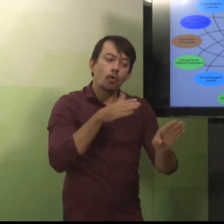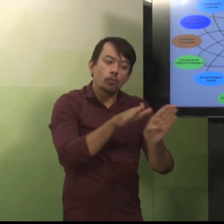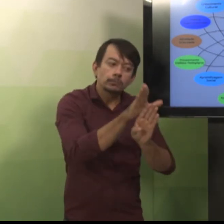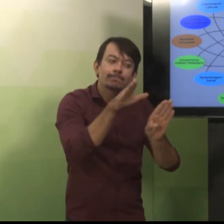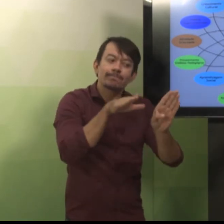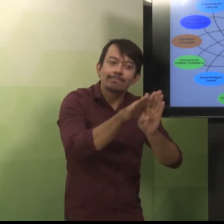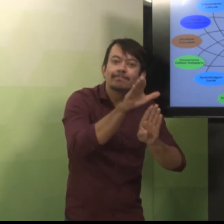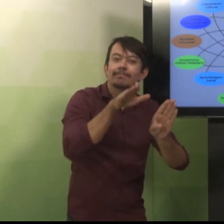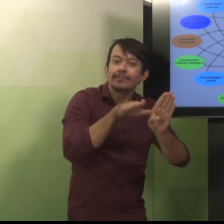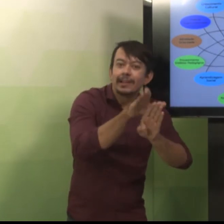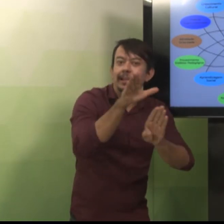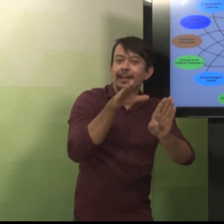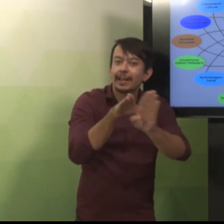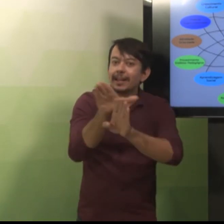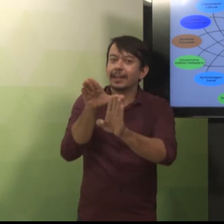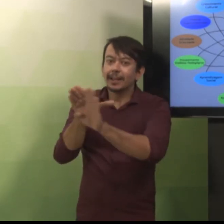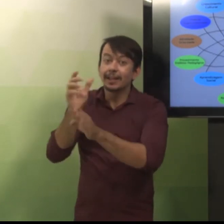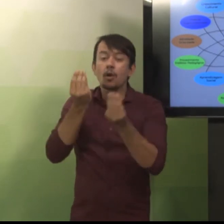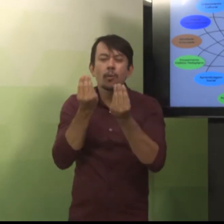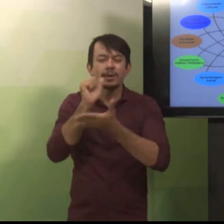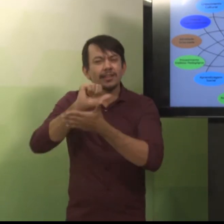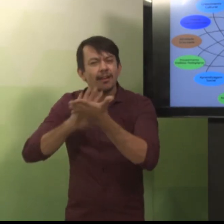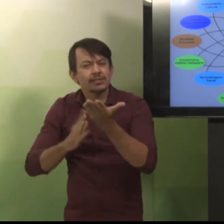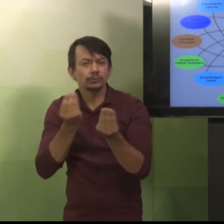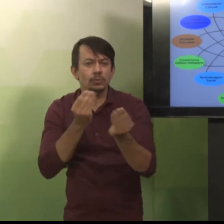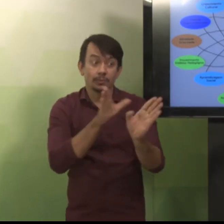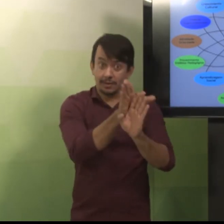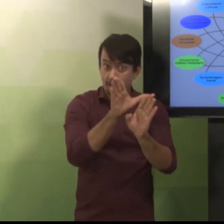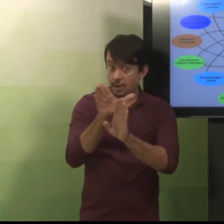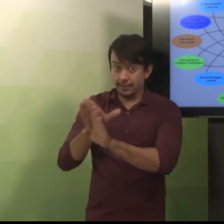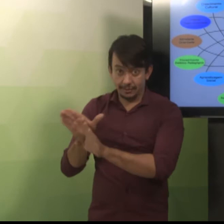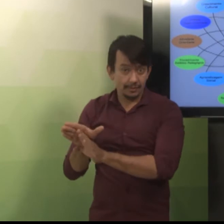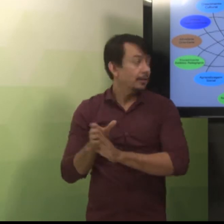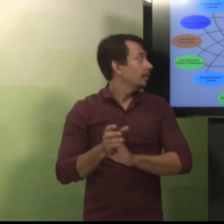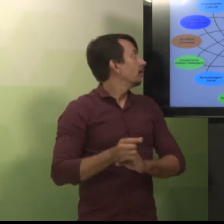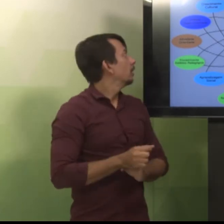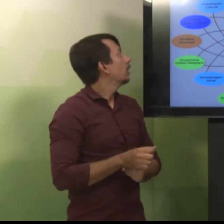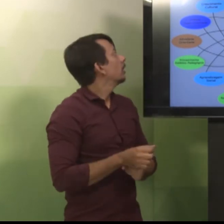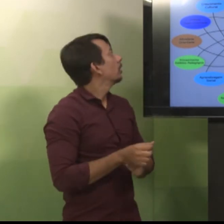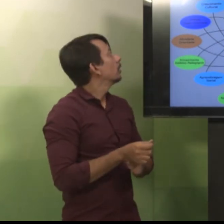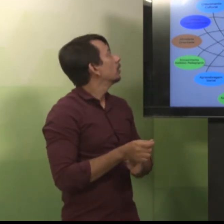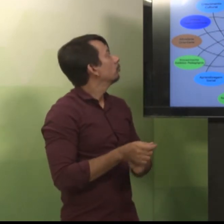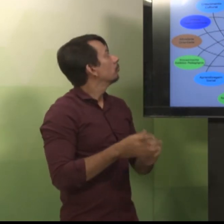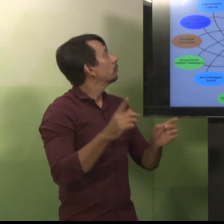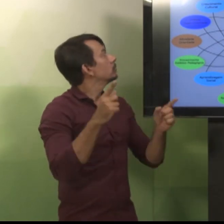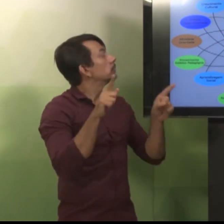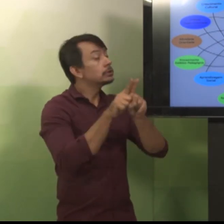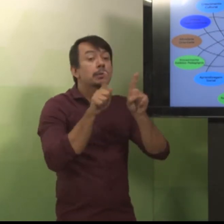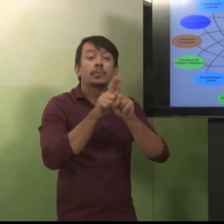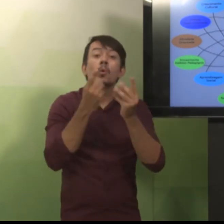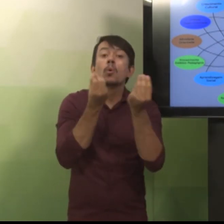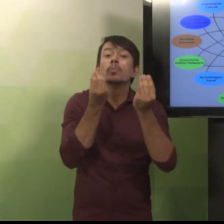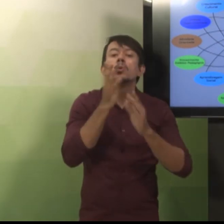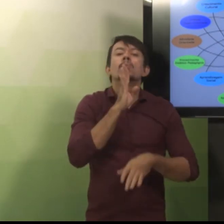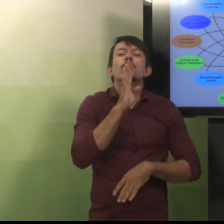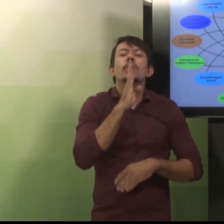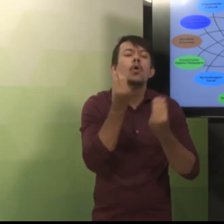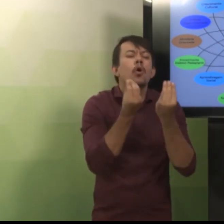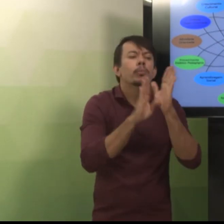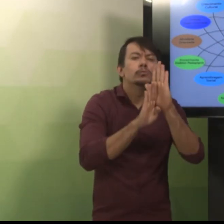a orientação para que esses alunos aprendam. Então, eu tenho que ter atividades orientadas. Com relação